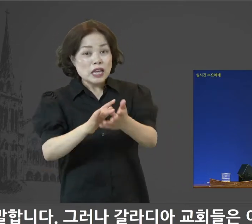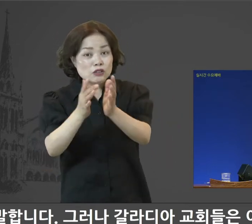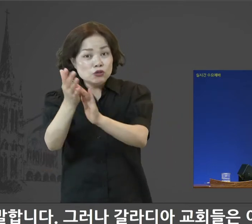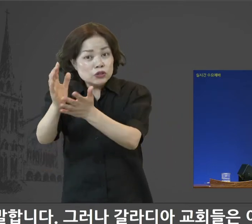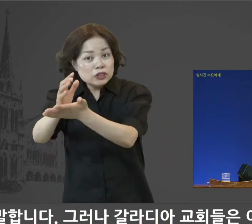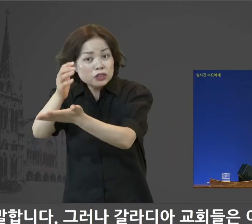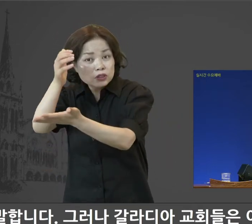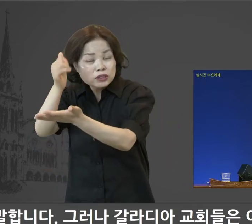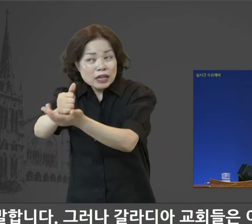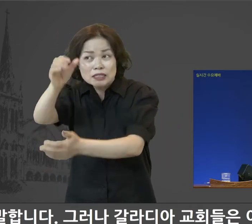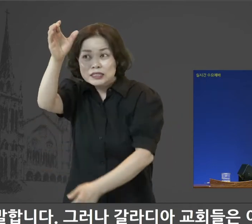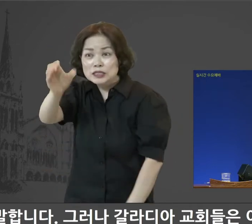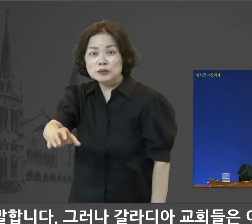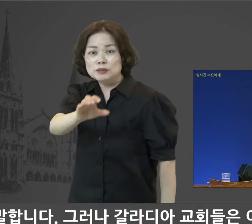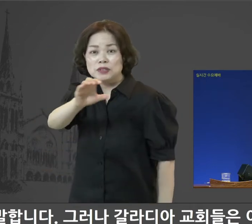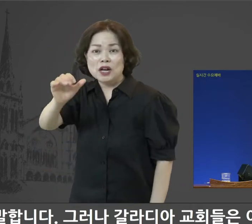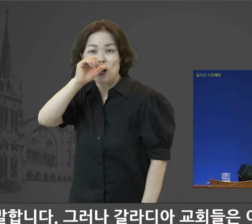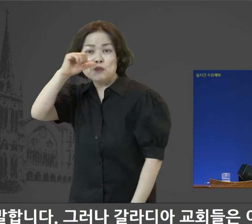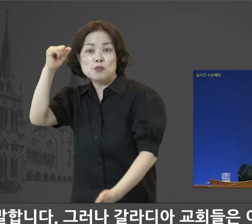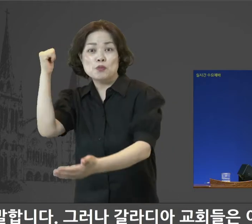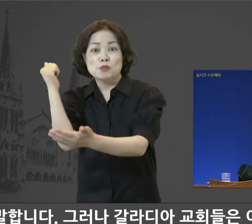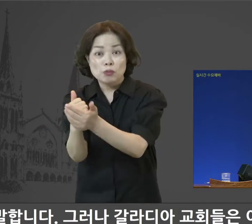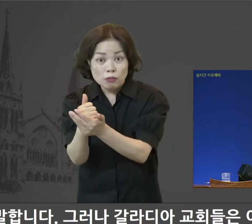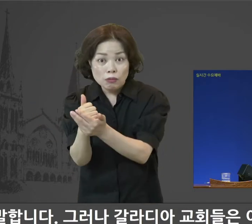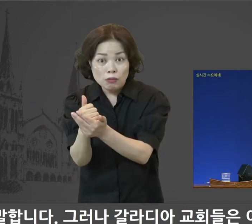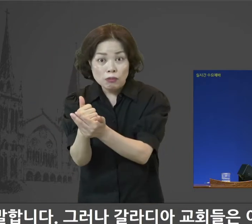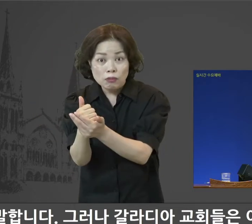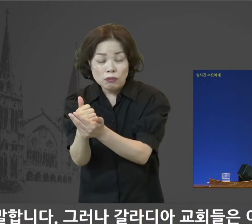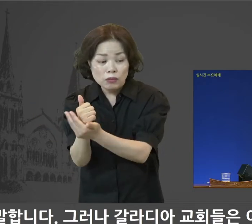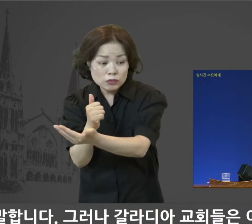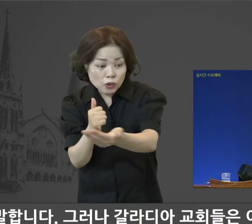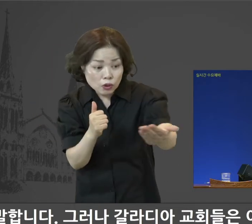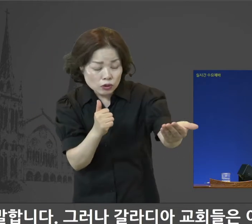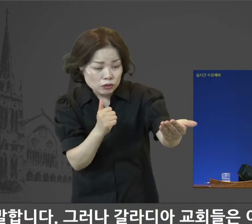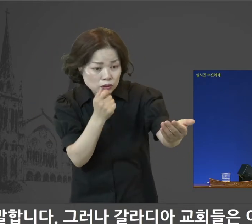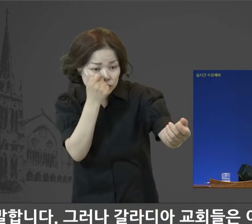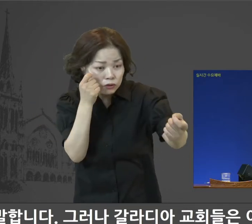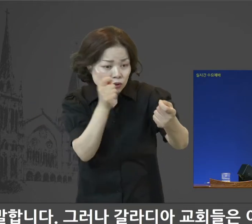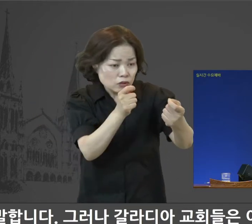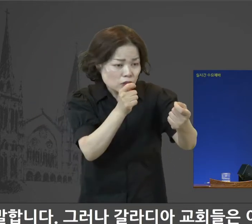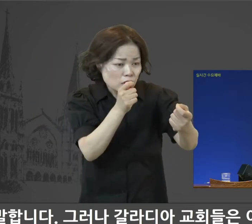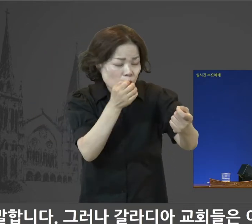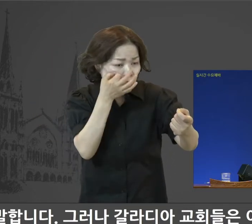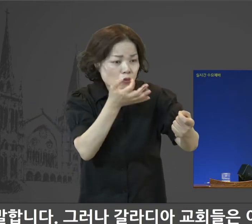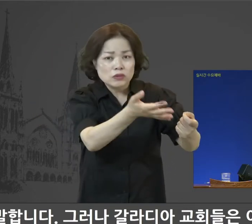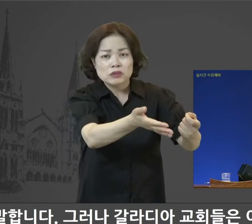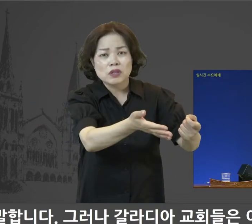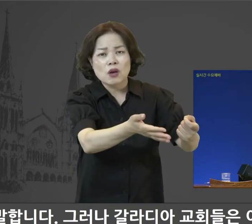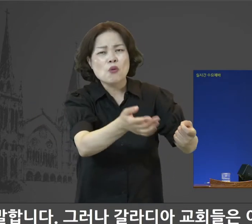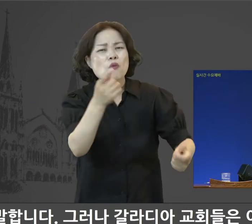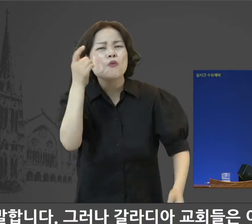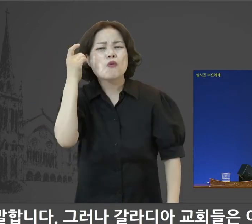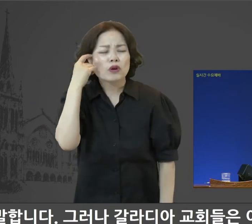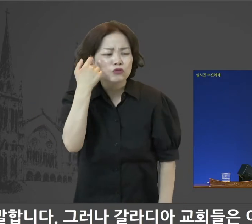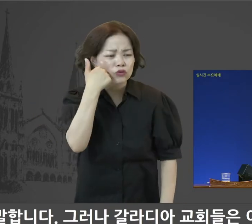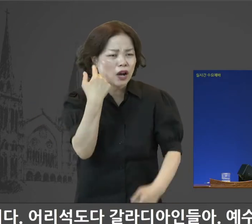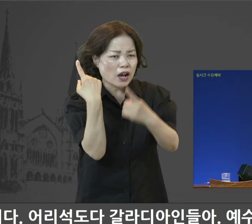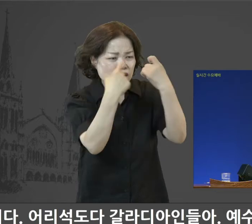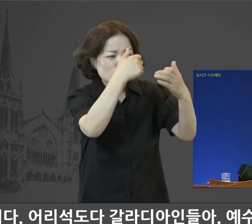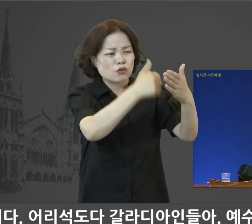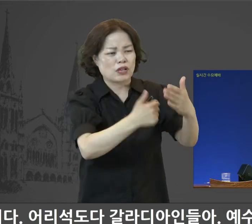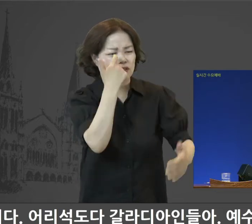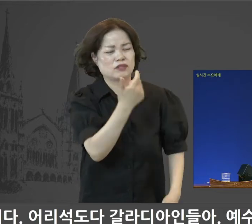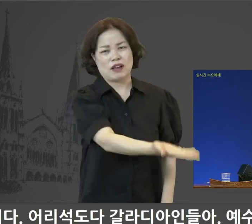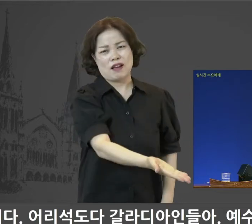예수 그리스도께서 십자가에 못 박히신 것이 너희 눈앞에 밝히 보이거늘 누가 너희를 꾀더냐?